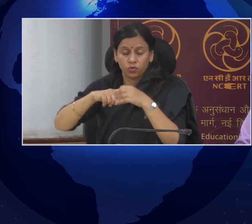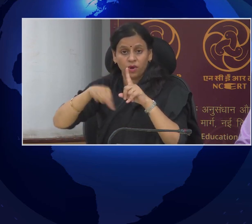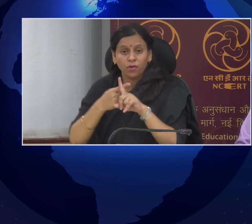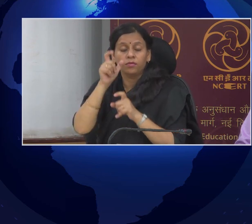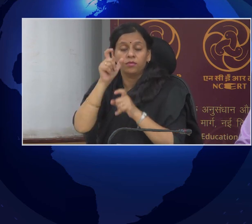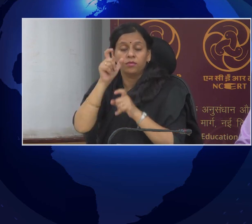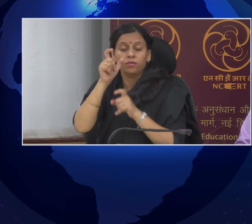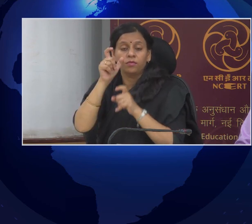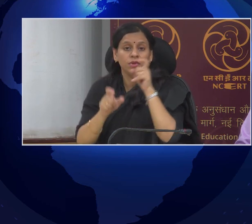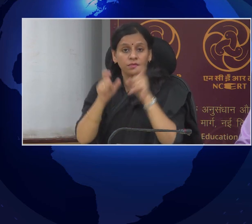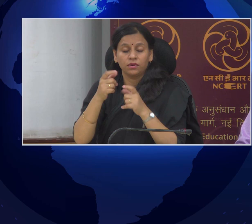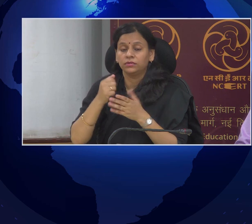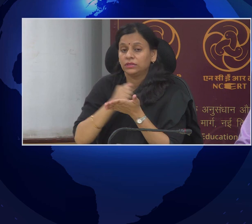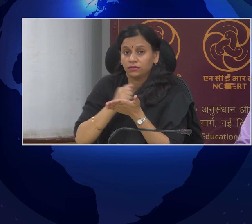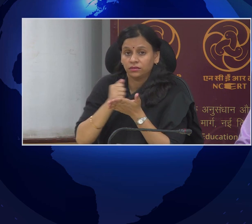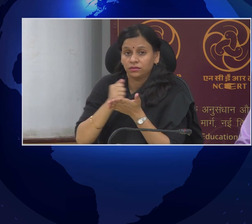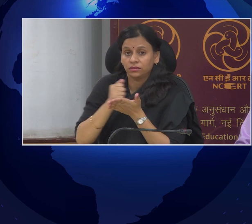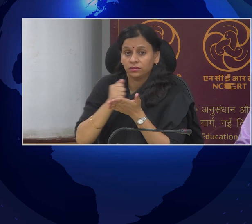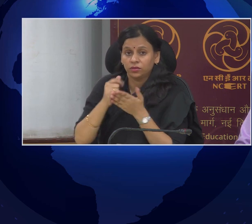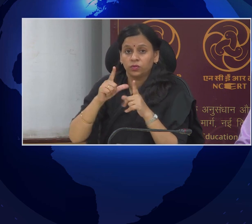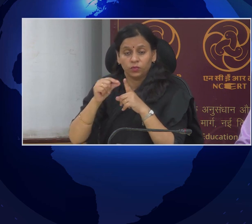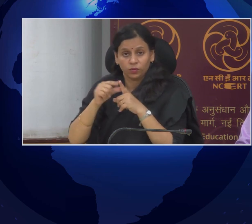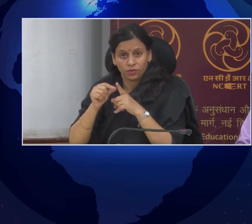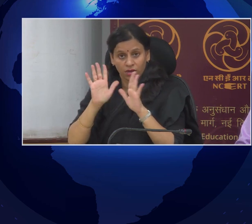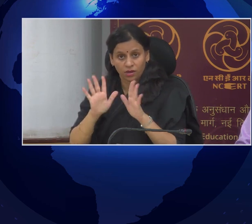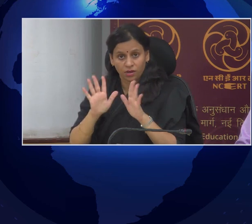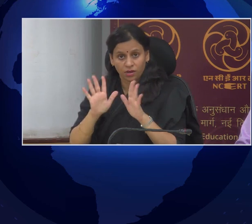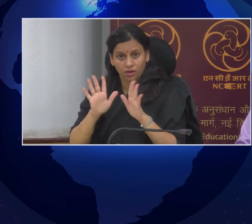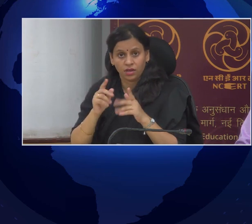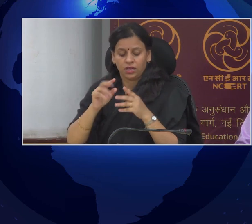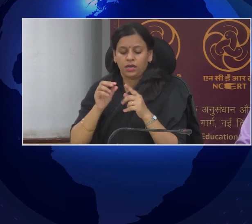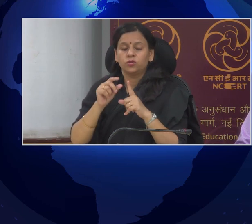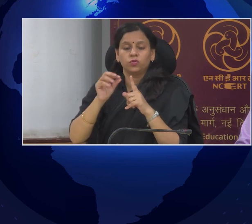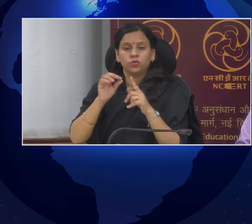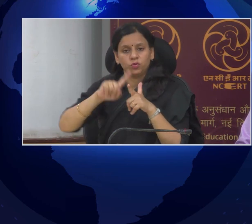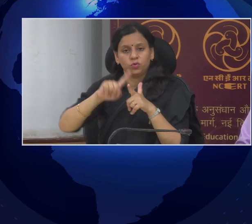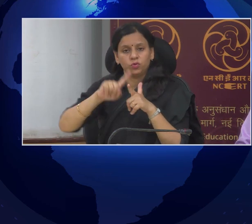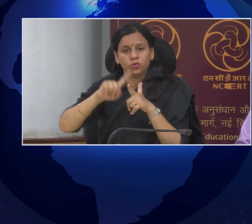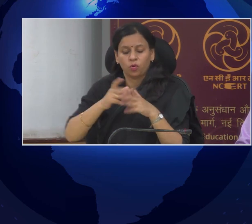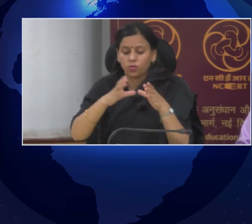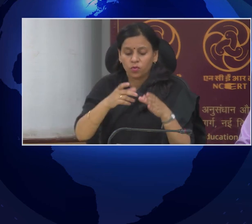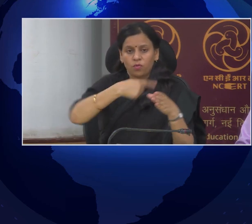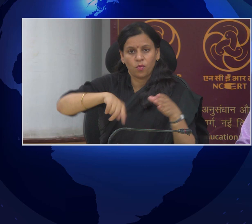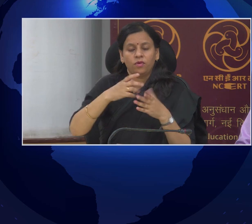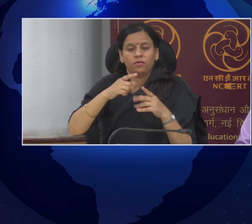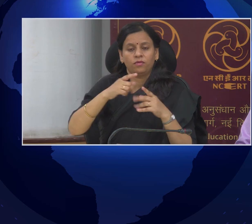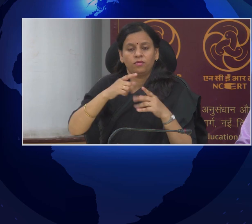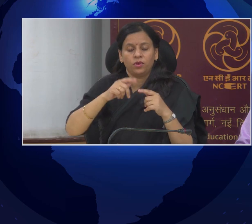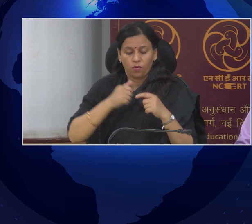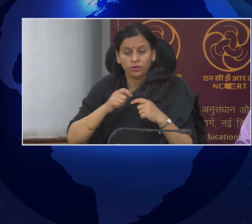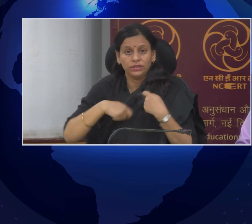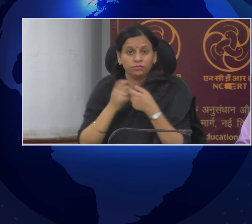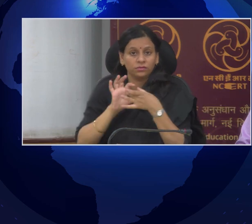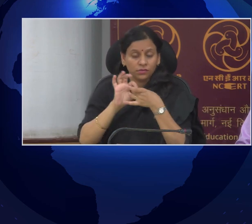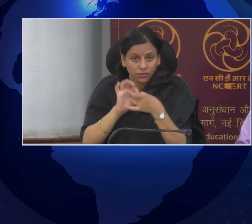ने बनाने का हम लोगों ने किया है जो बहुत जल्द एक प्लेसमेंट सेल होगा और हम लोग इंडस्ट्री को भी लेके आने का कोशिश करेंगे